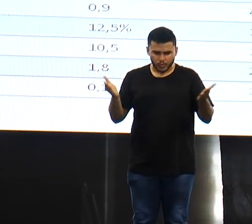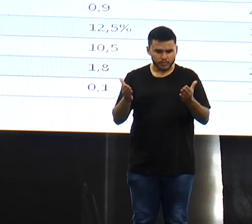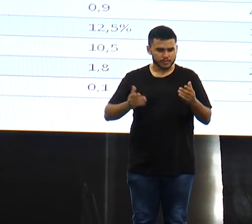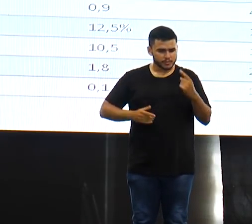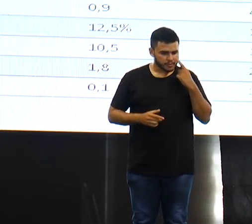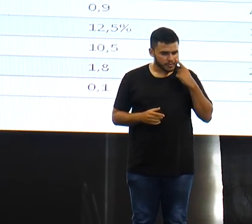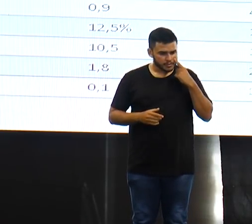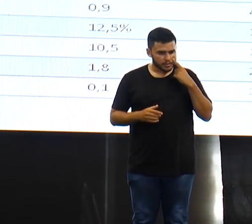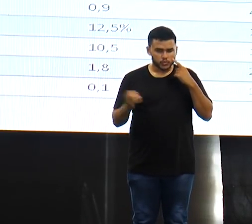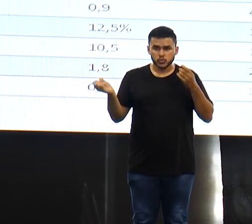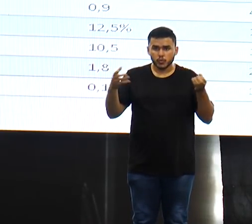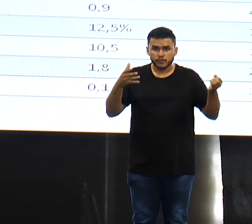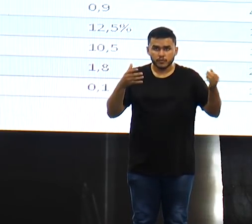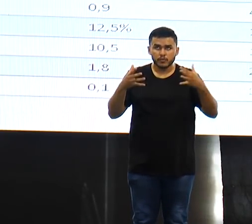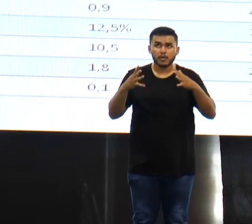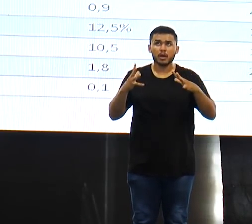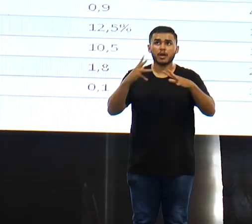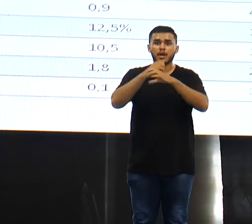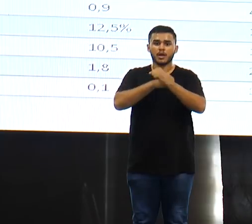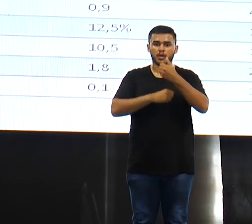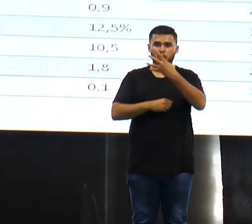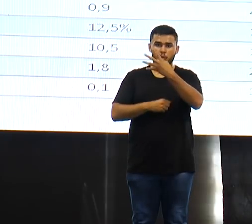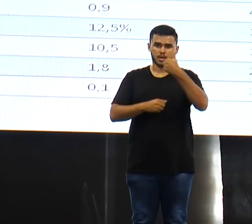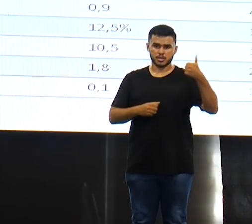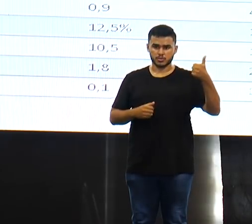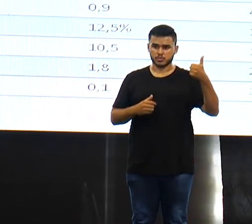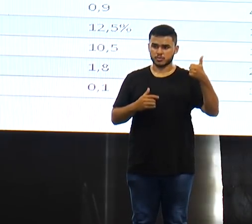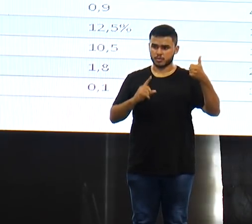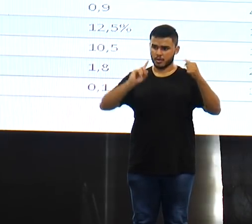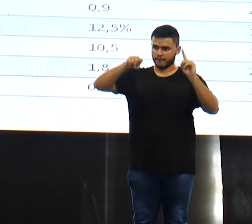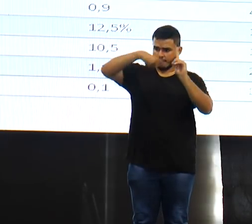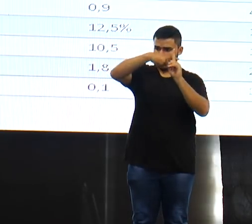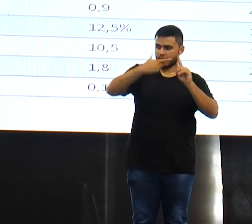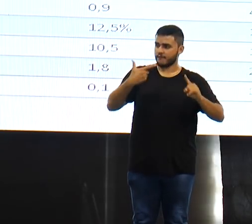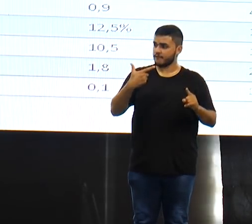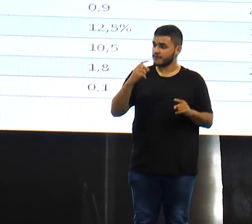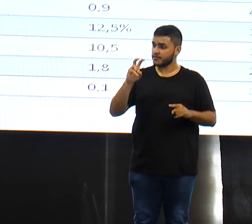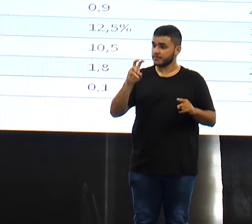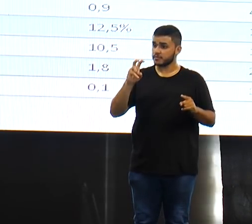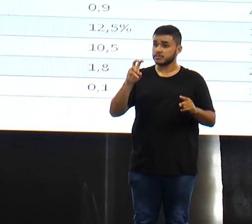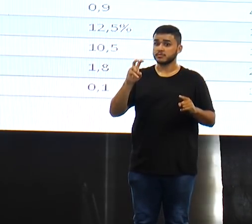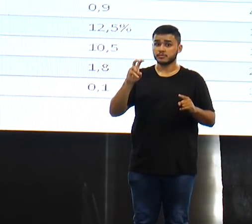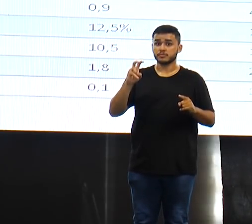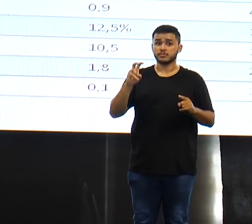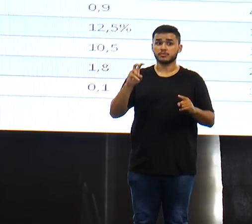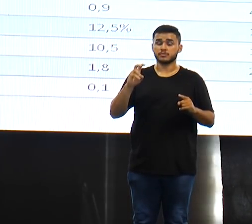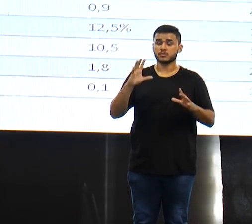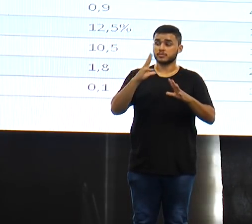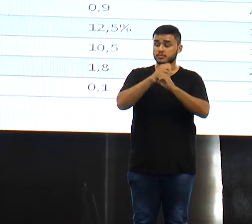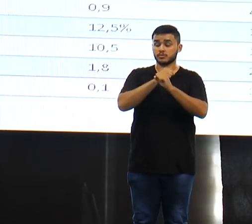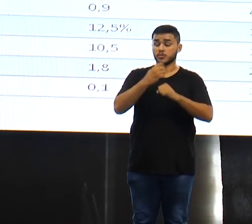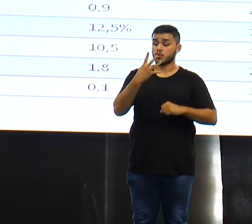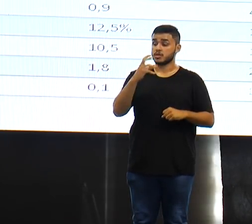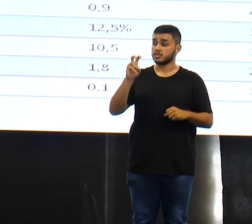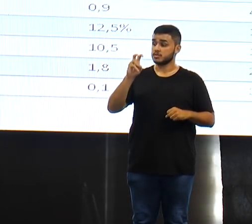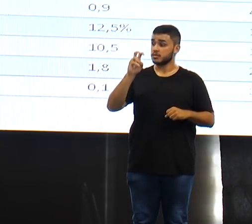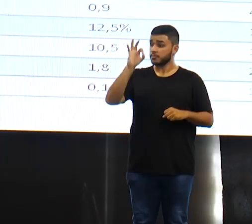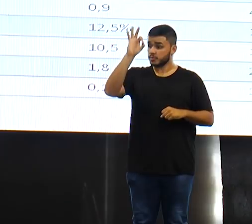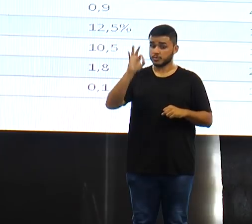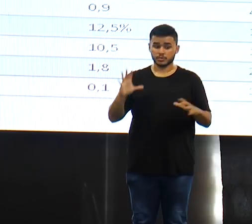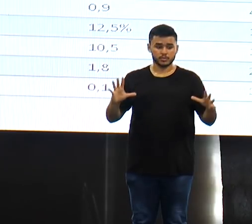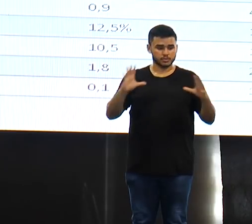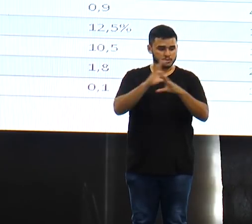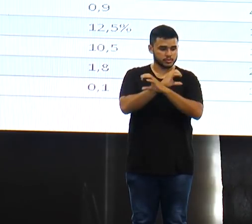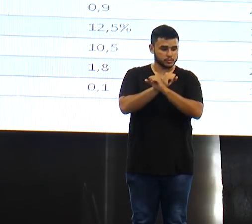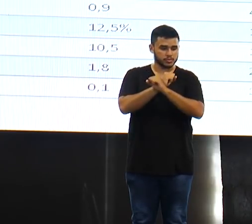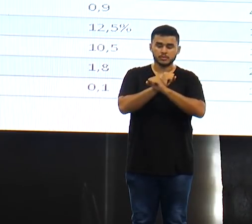desculpa, renovável no Brasil, a Dilma falou que vai ampliar esse índice em mais 45%. É como se eu estivesse dando